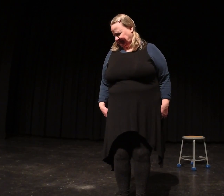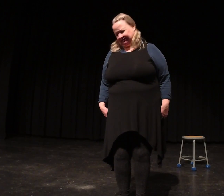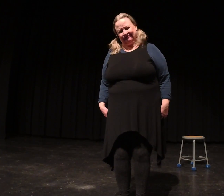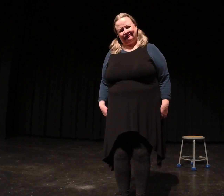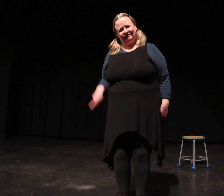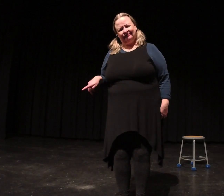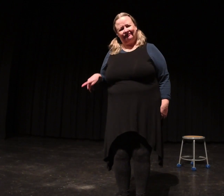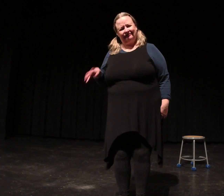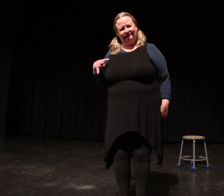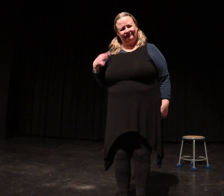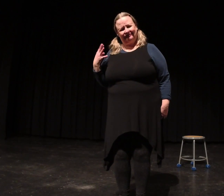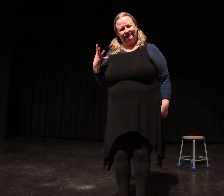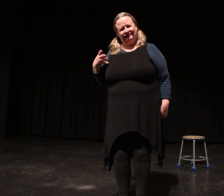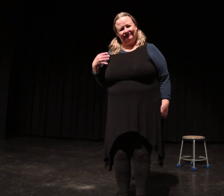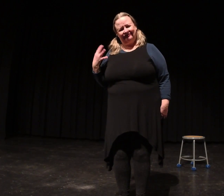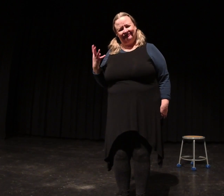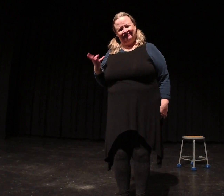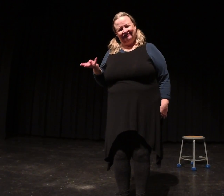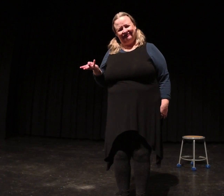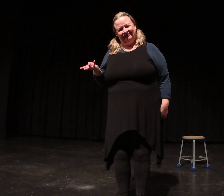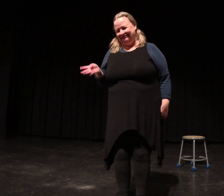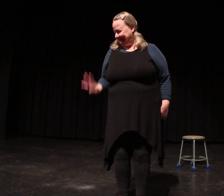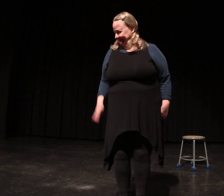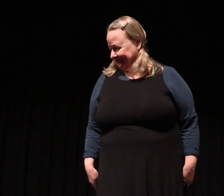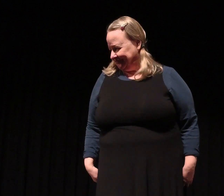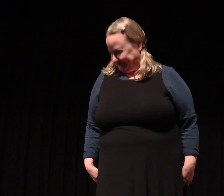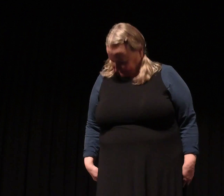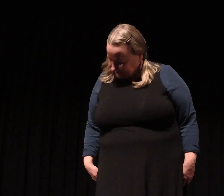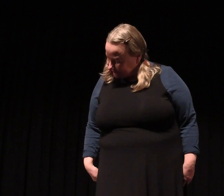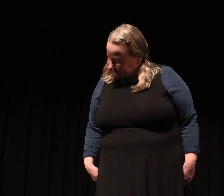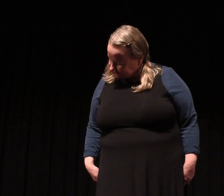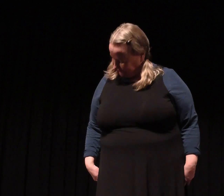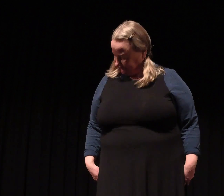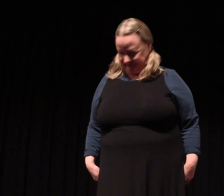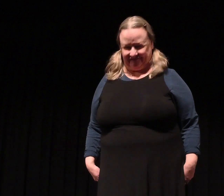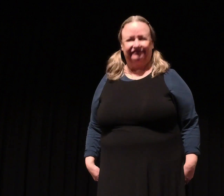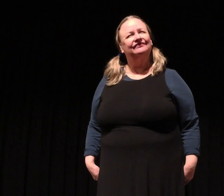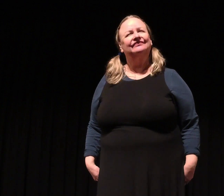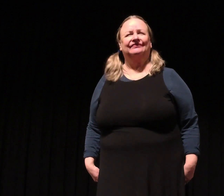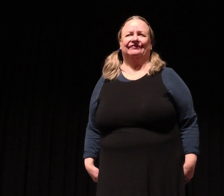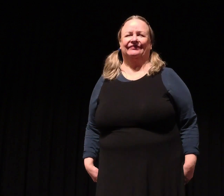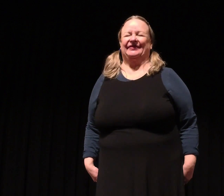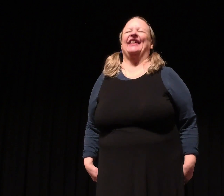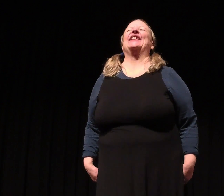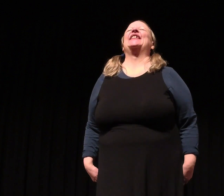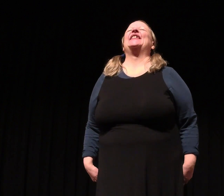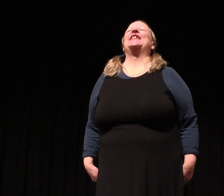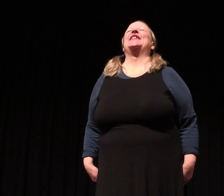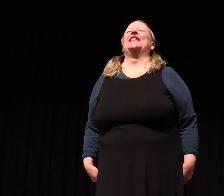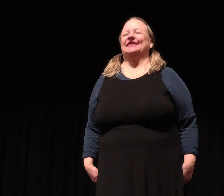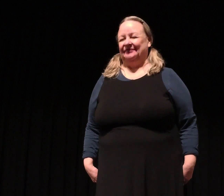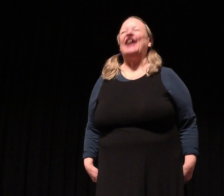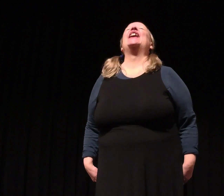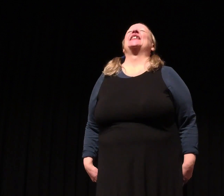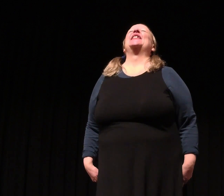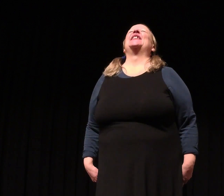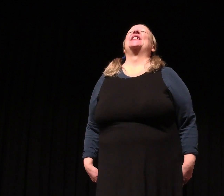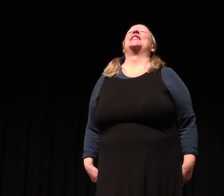la fille? Qu'est-ce qu'elle fait? Elle est folle. Je pense qu'elle est folle. Bon, OK.